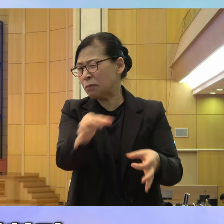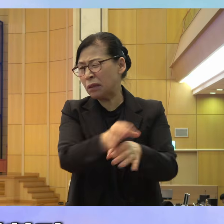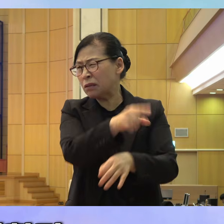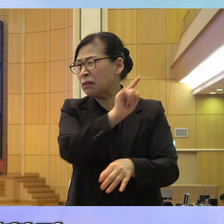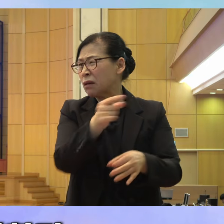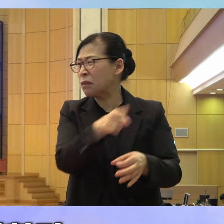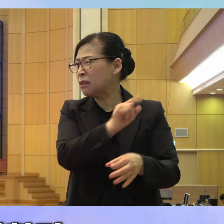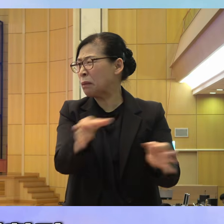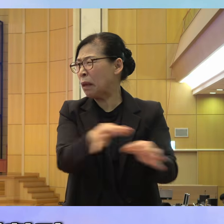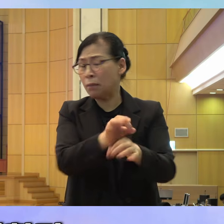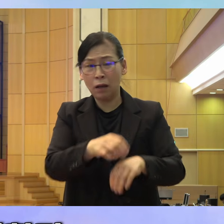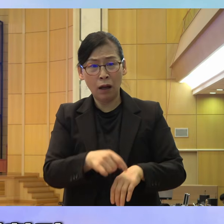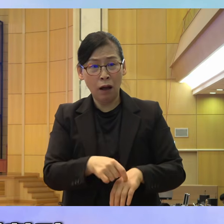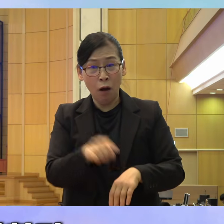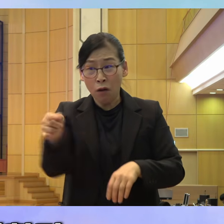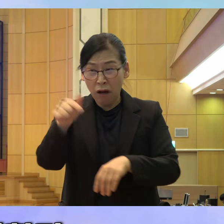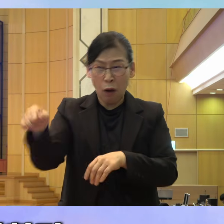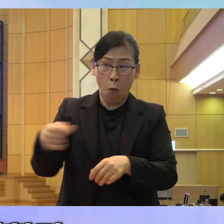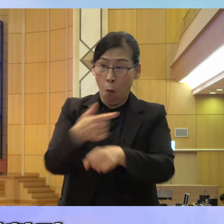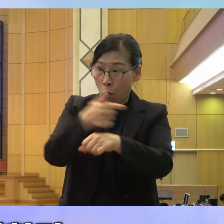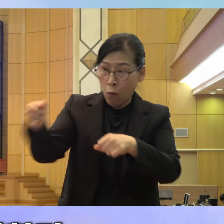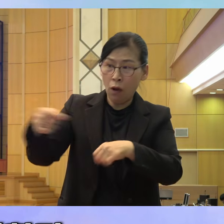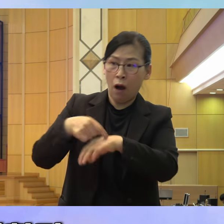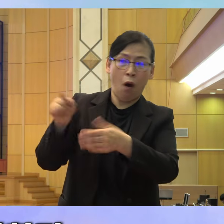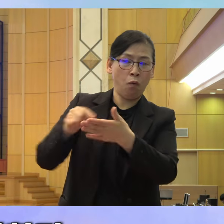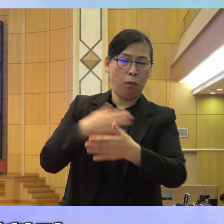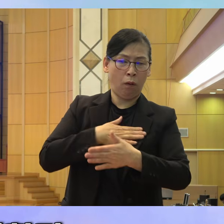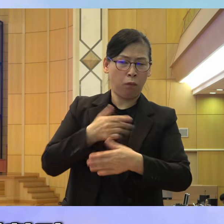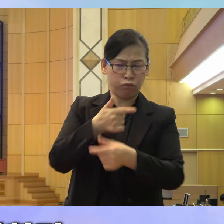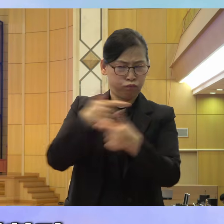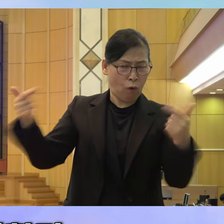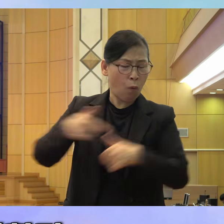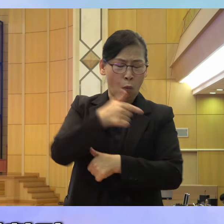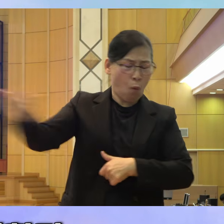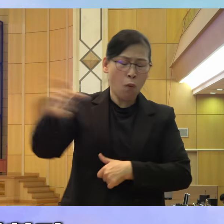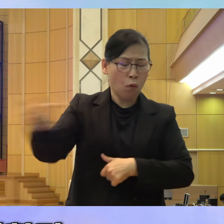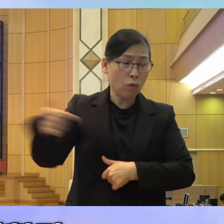또 반대로 저 사람은 그릇이 작아.